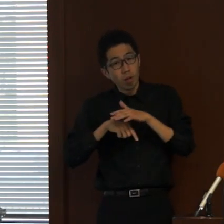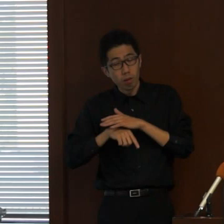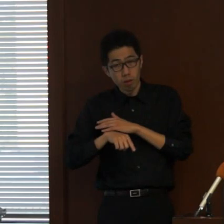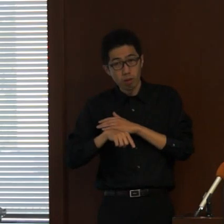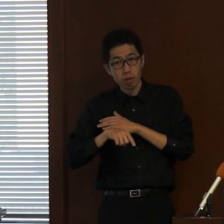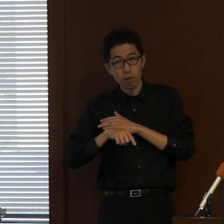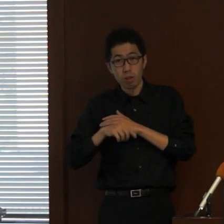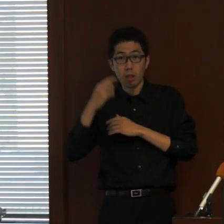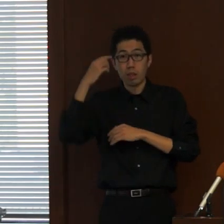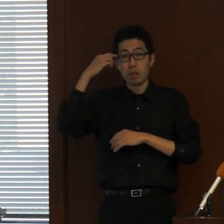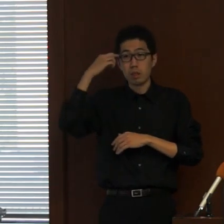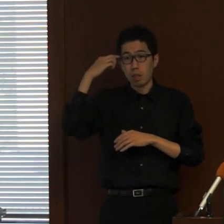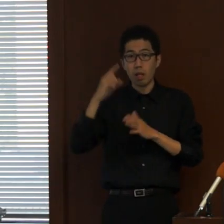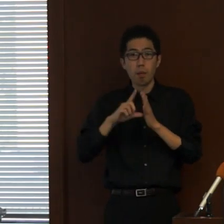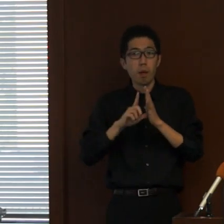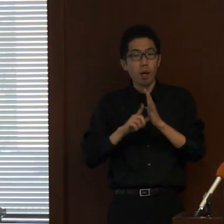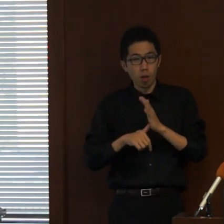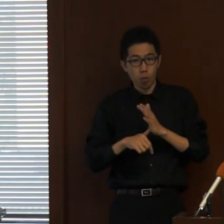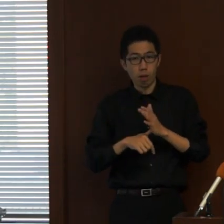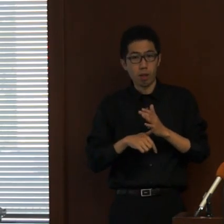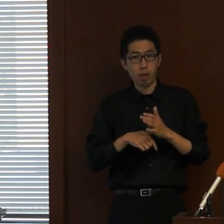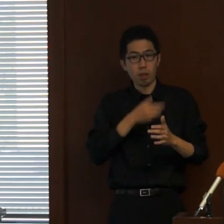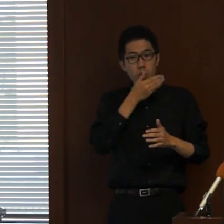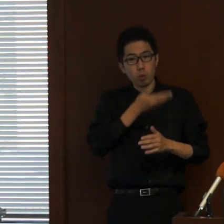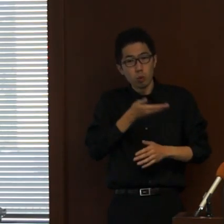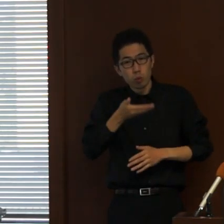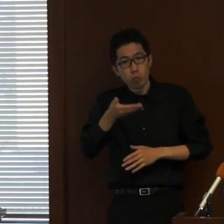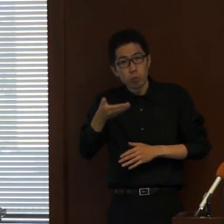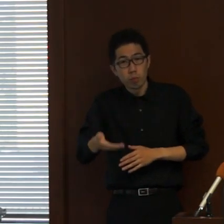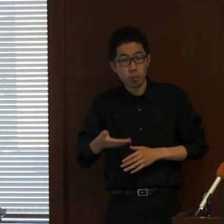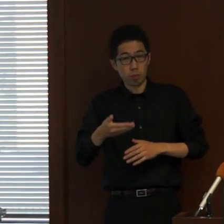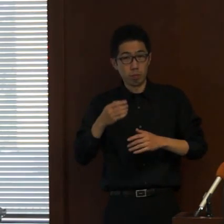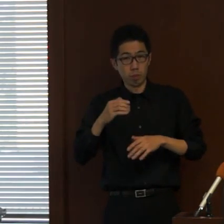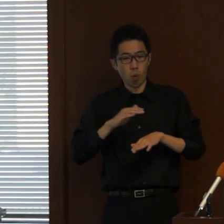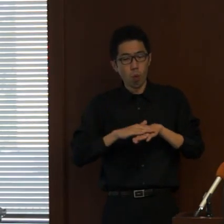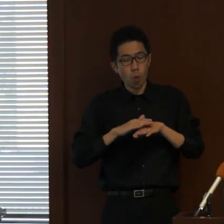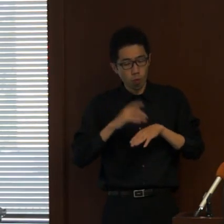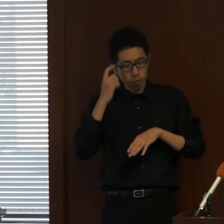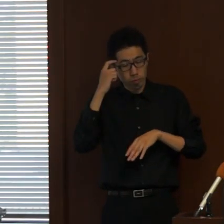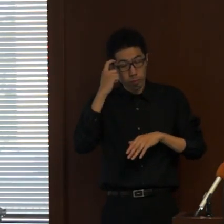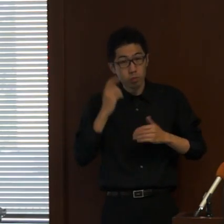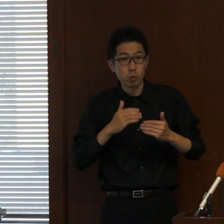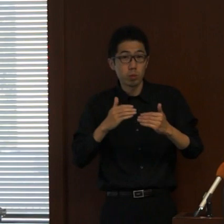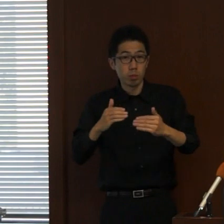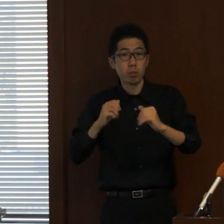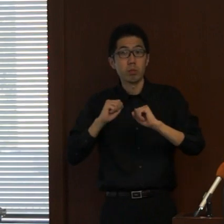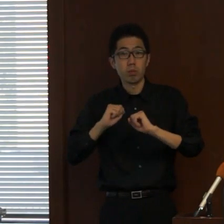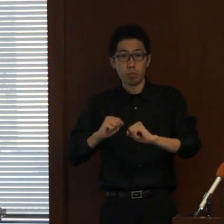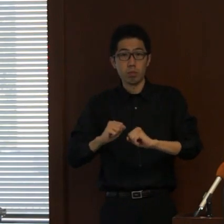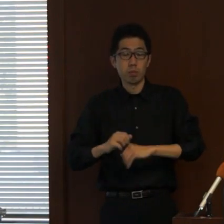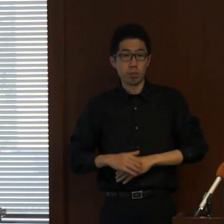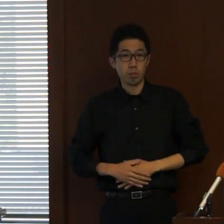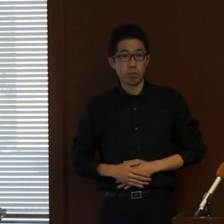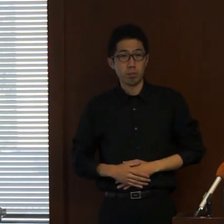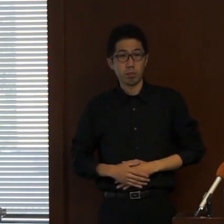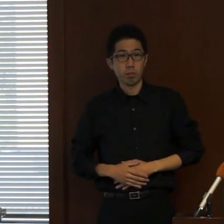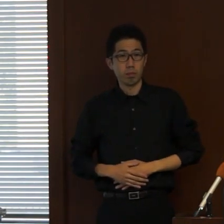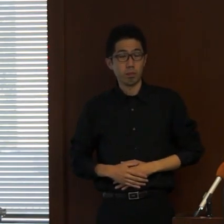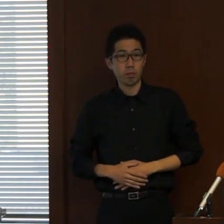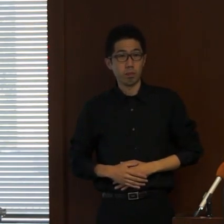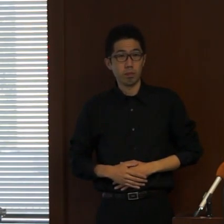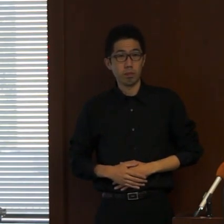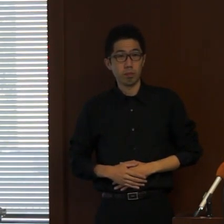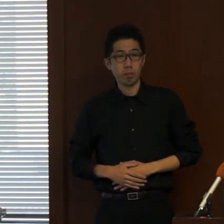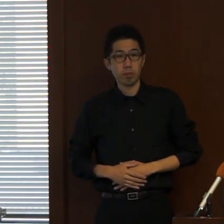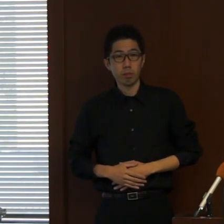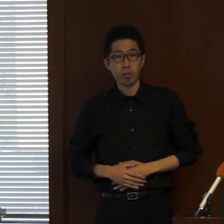を追ってこう一つ一つこう点検をしながら進んでるわけなんだけども、なんだろう、